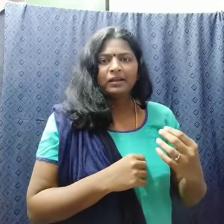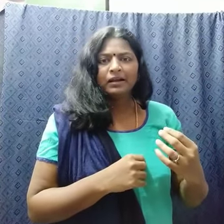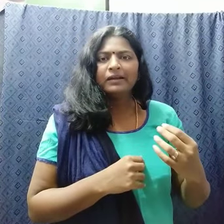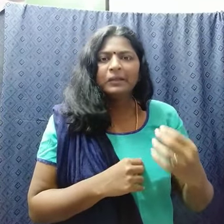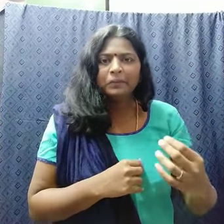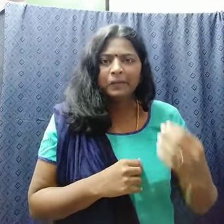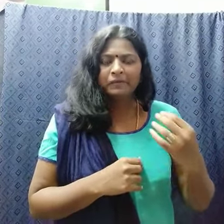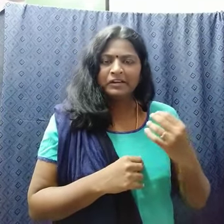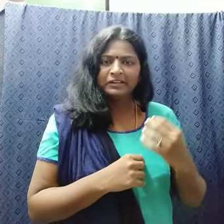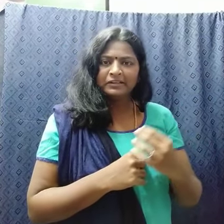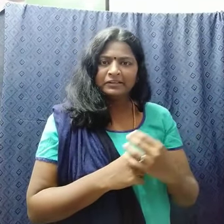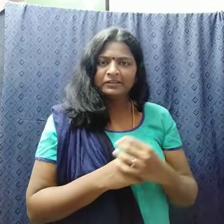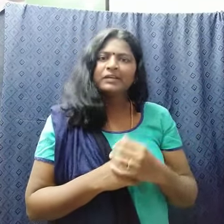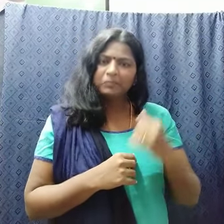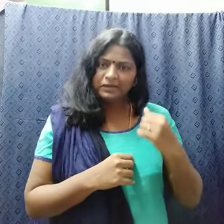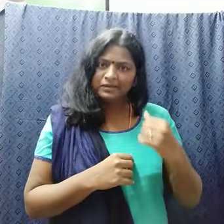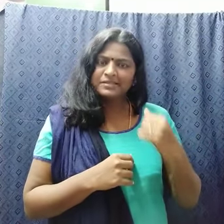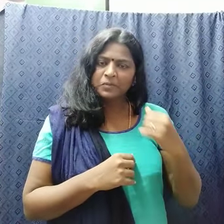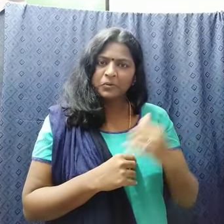அண்டி பிழைப்பவர்களுக்கு நாம் என்ன செய்ய போறோம்?